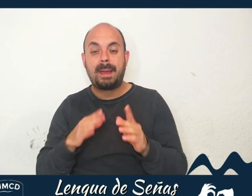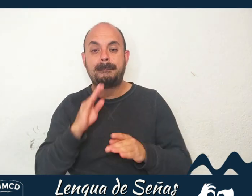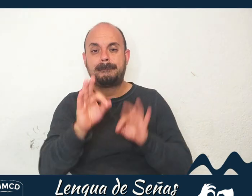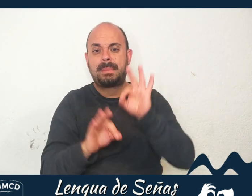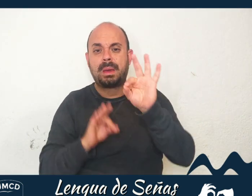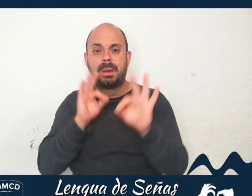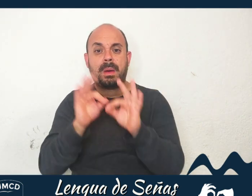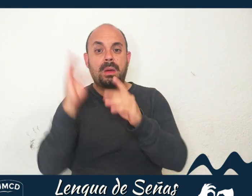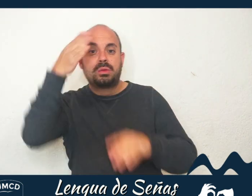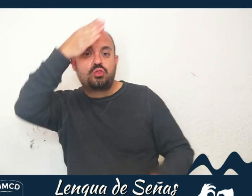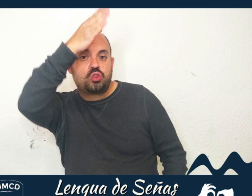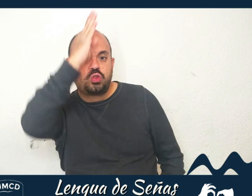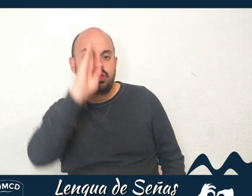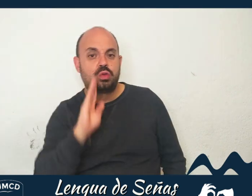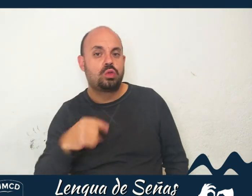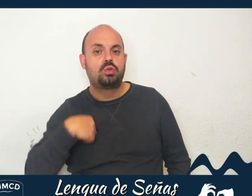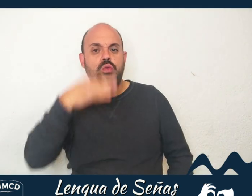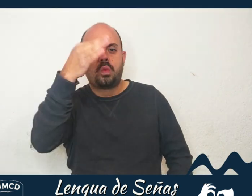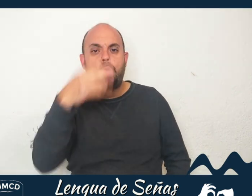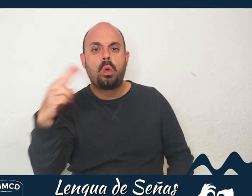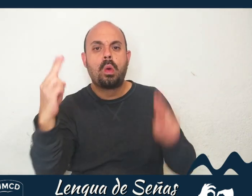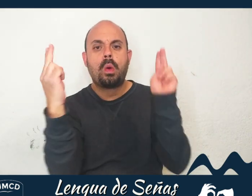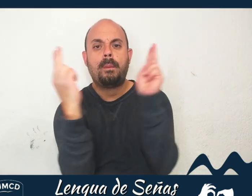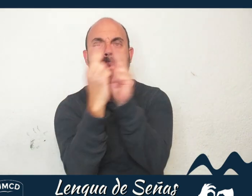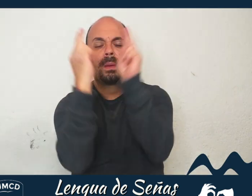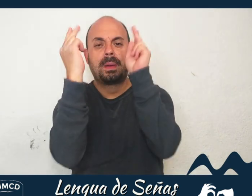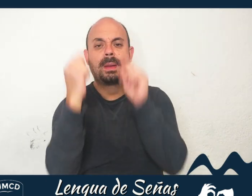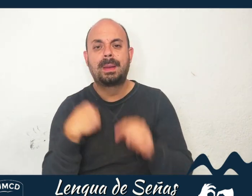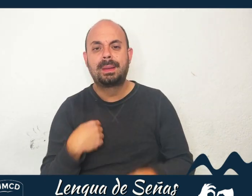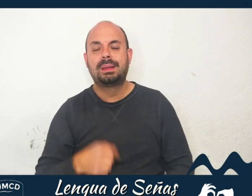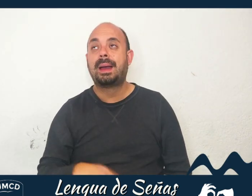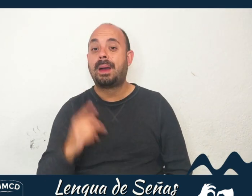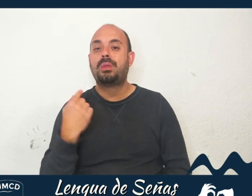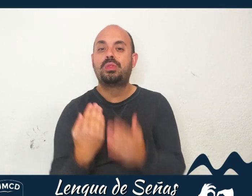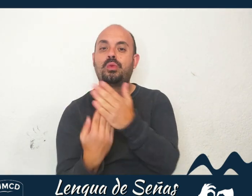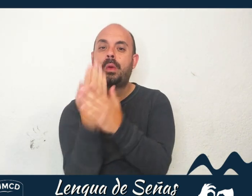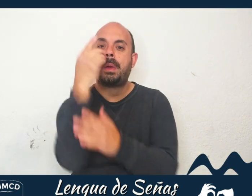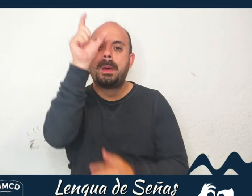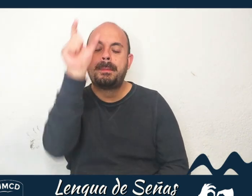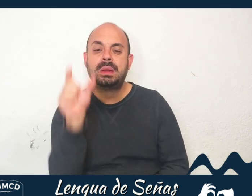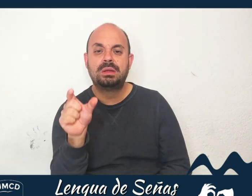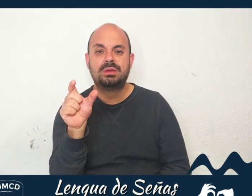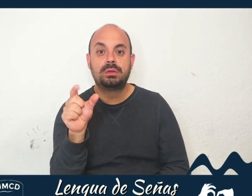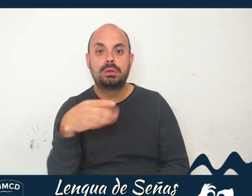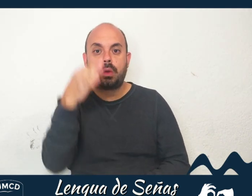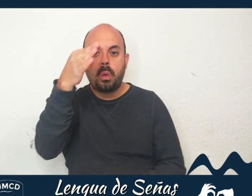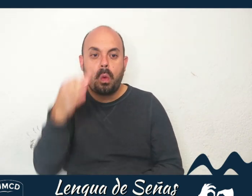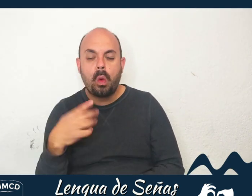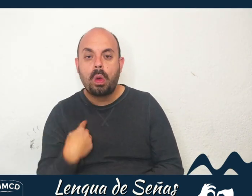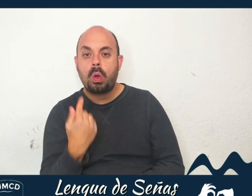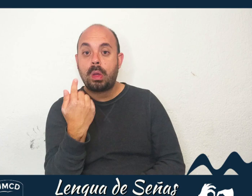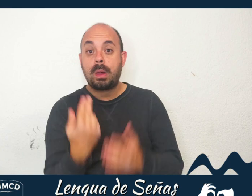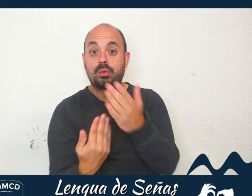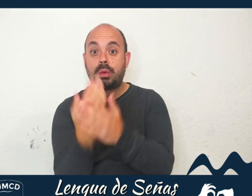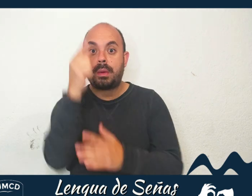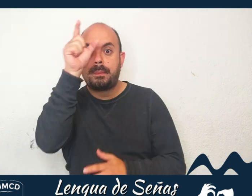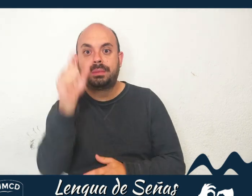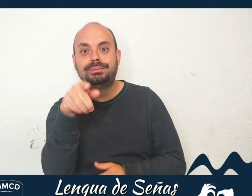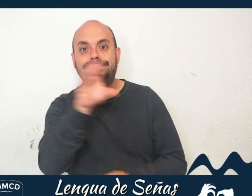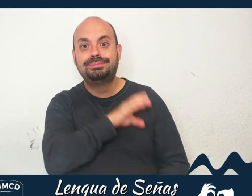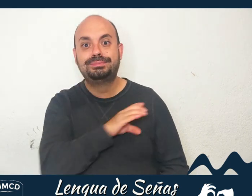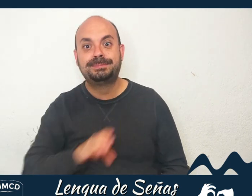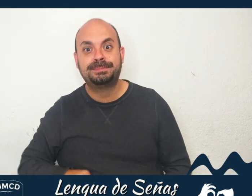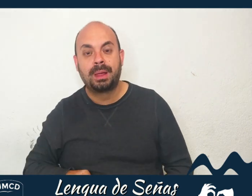de Cristo y después de eso no volverse a ver. Pero ya la semilla queda sembrada, ya el mensaje ha